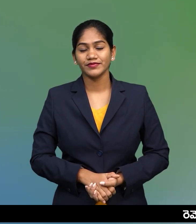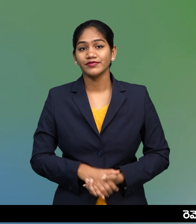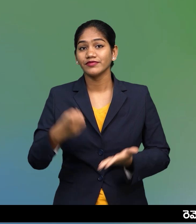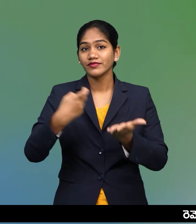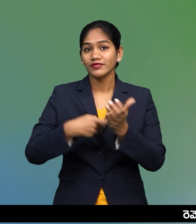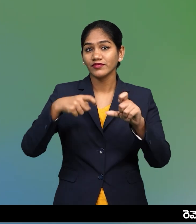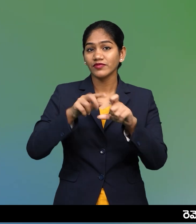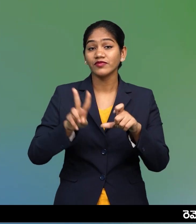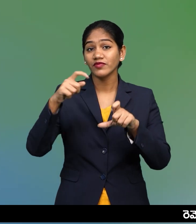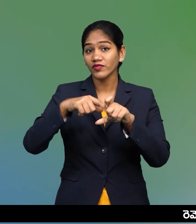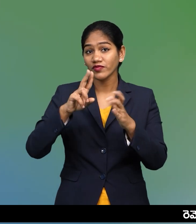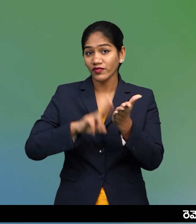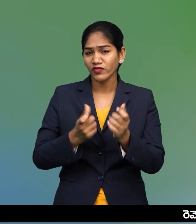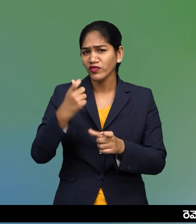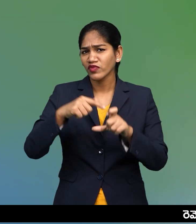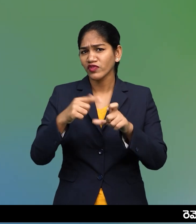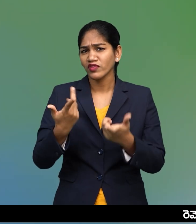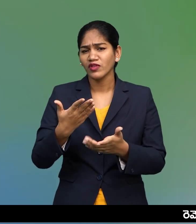రెవెన్యూ లేదా సెన్సస్ గ్రామం.